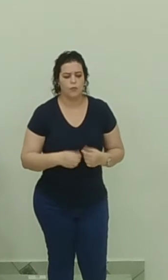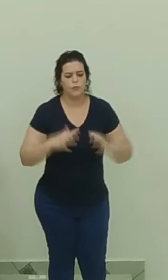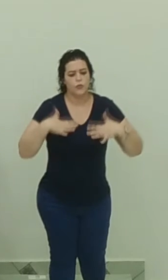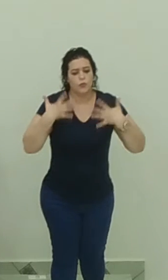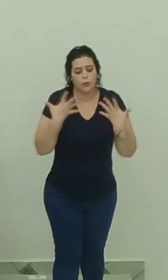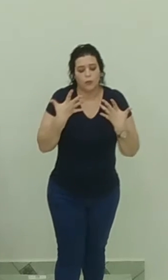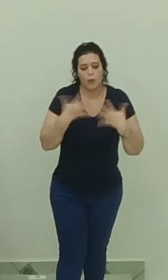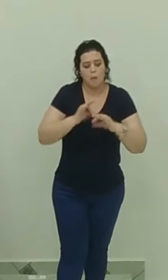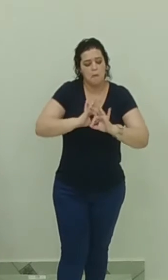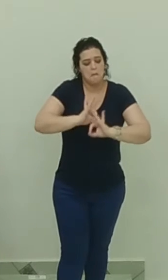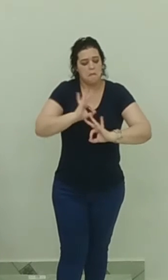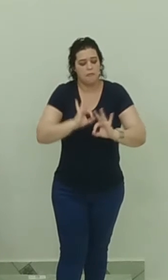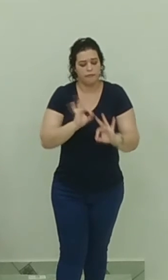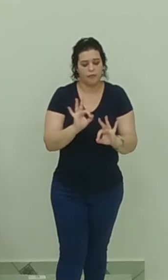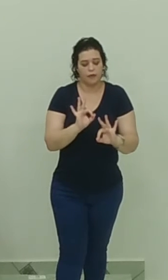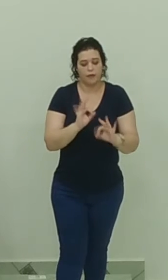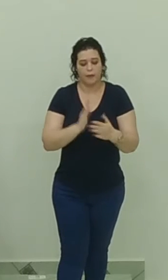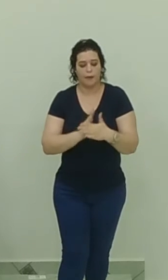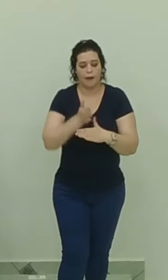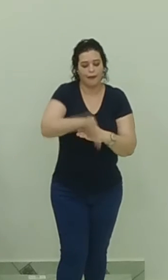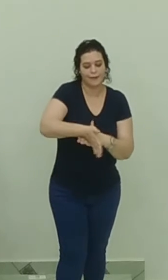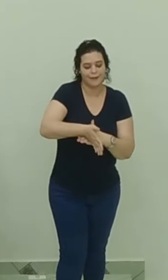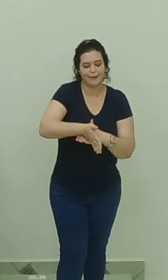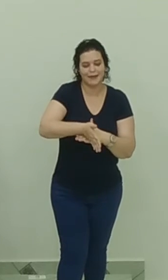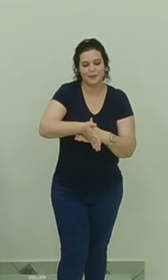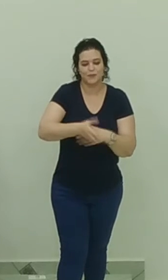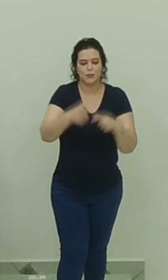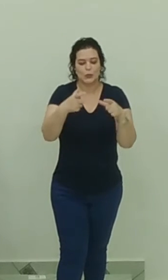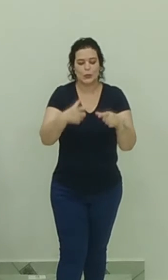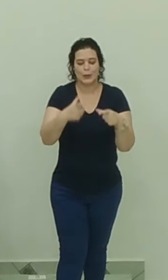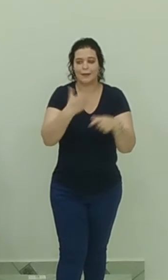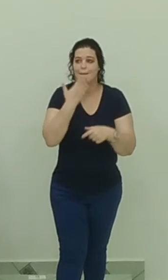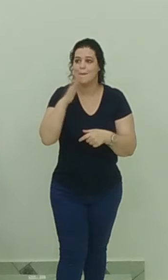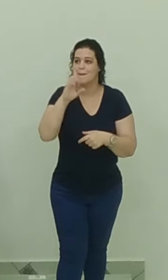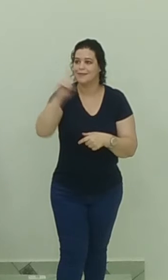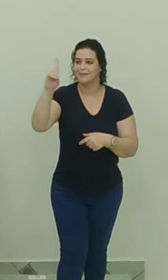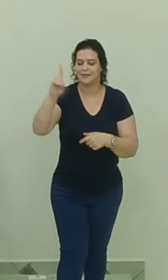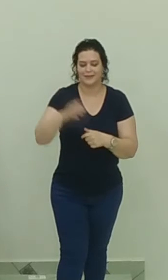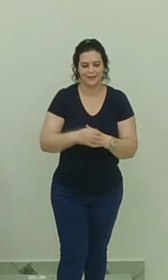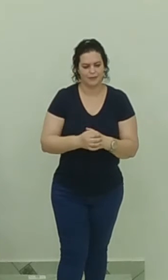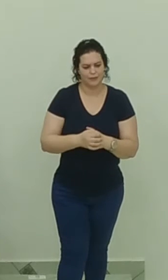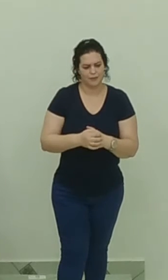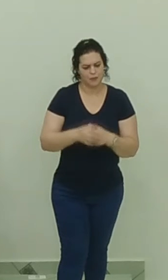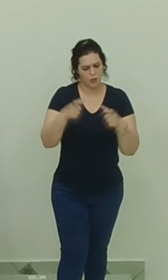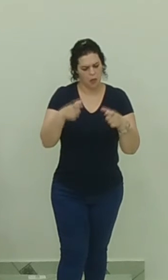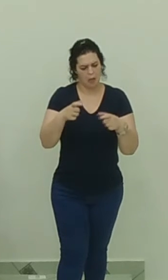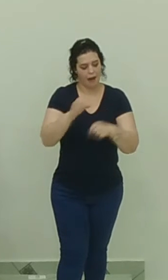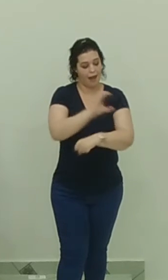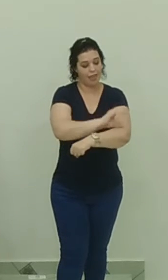preparou para entrar na terra prometida, e qual foi a